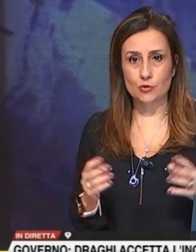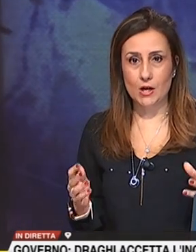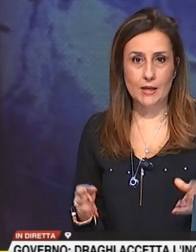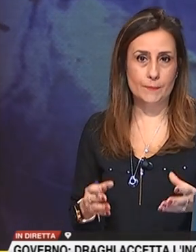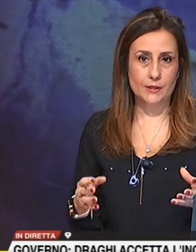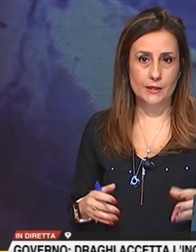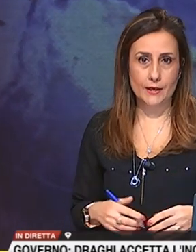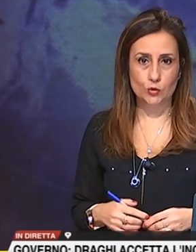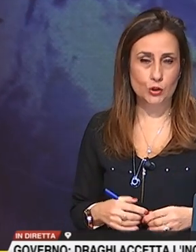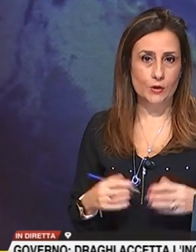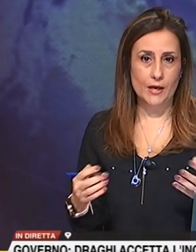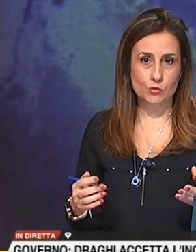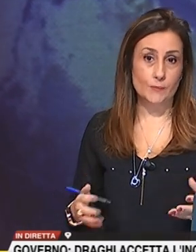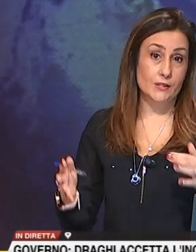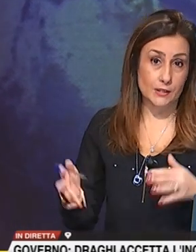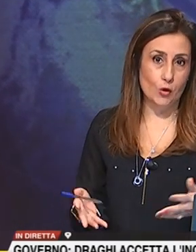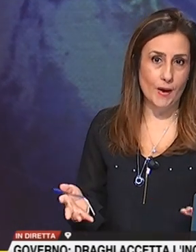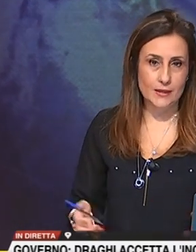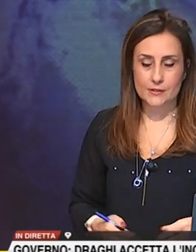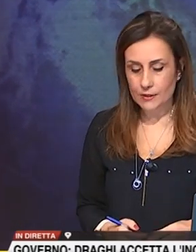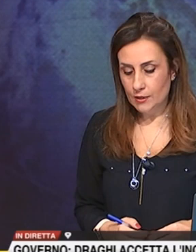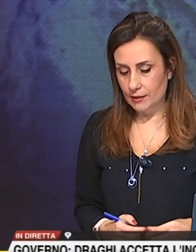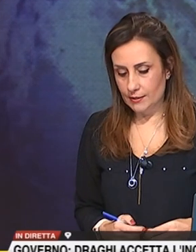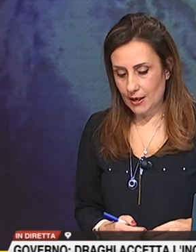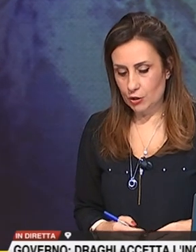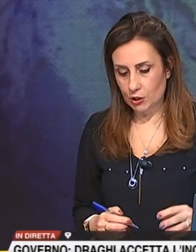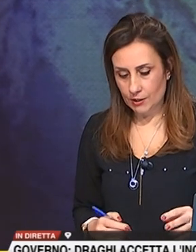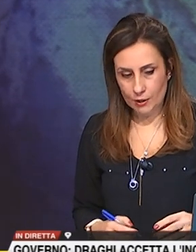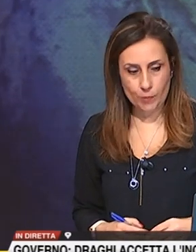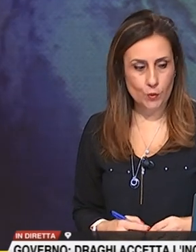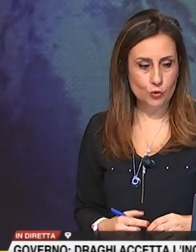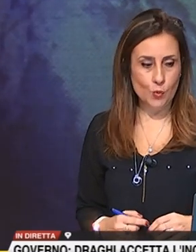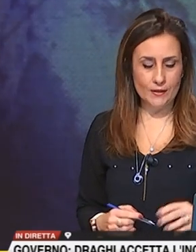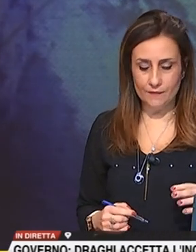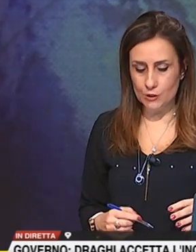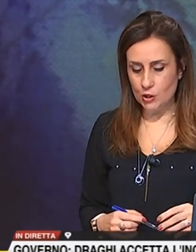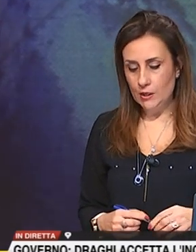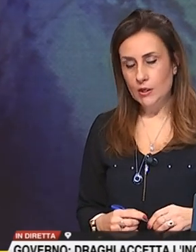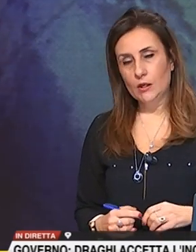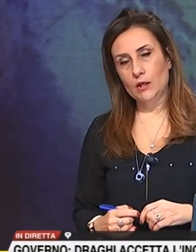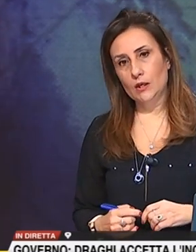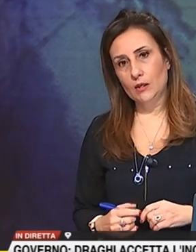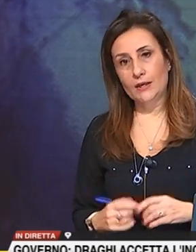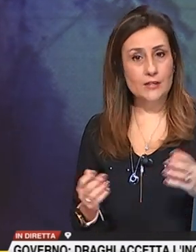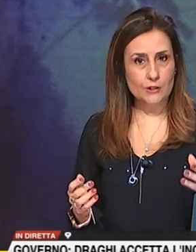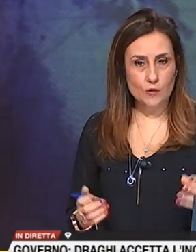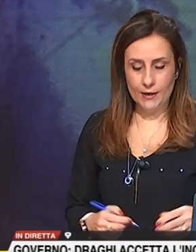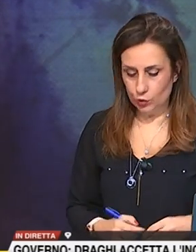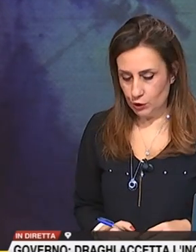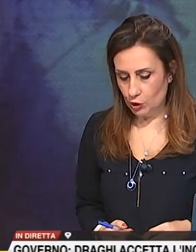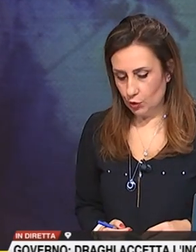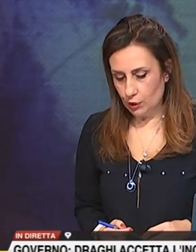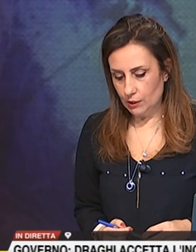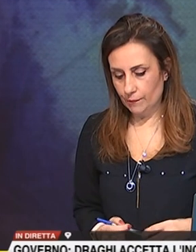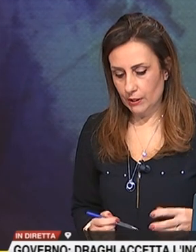zona gialla perché l'R Conti non è assolutamente salito, ma anzi sta scendendo. Per quanto riguarda invece la crisi di